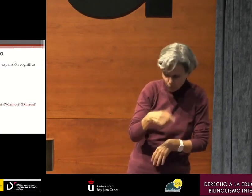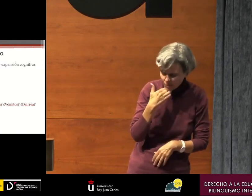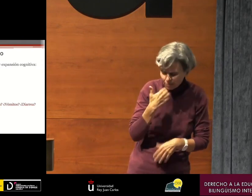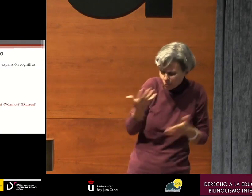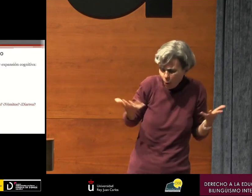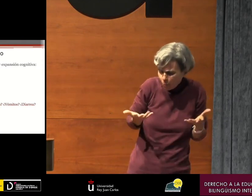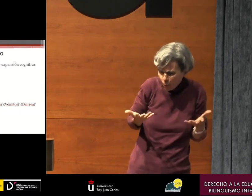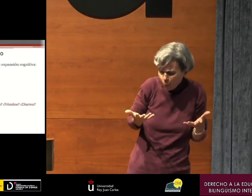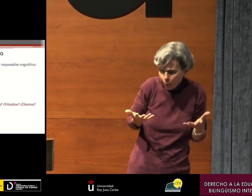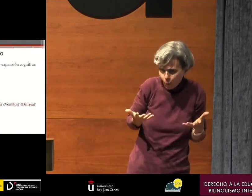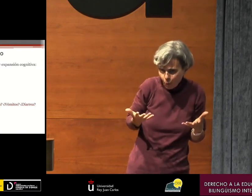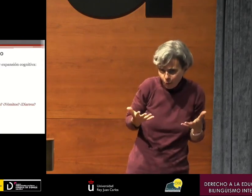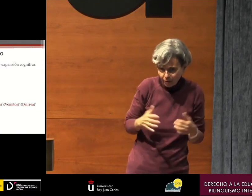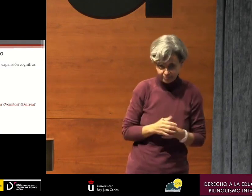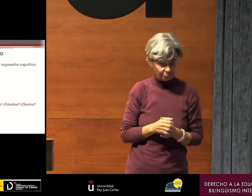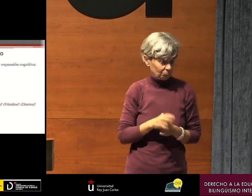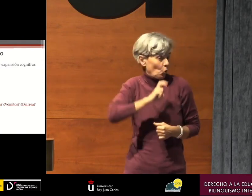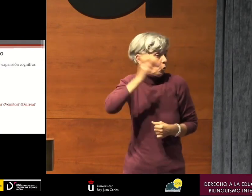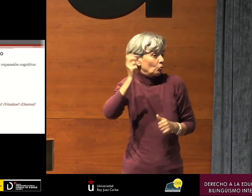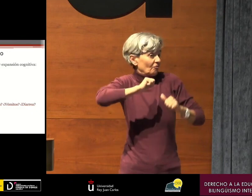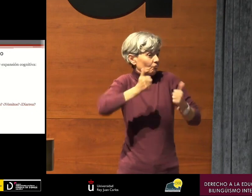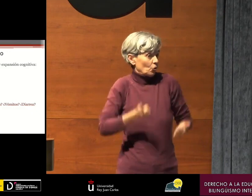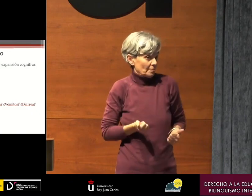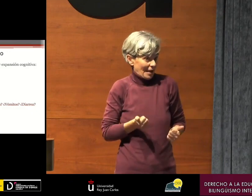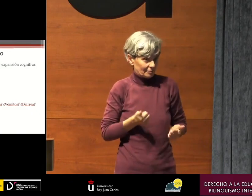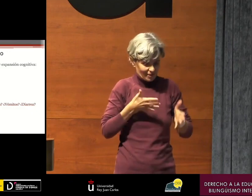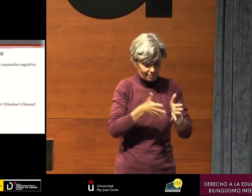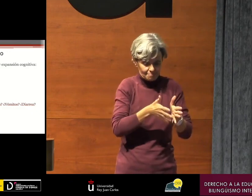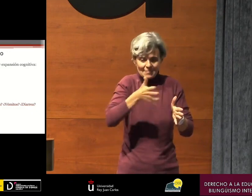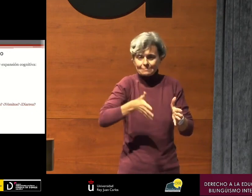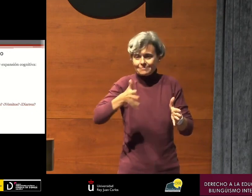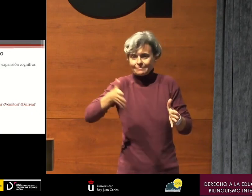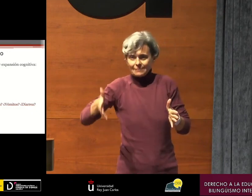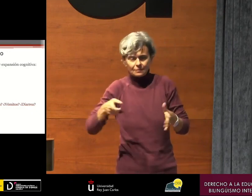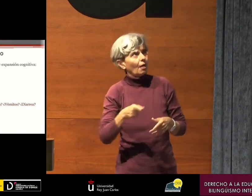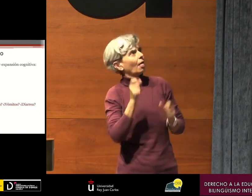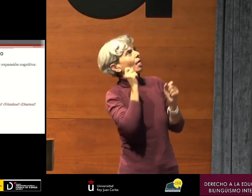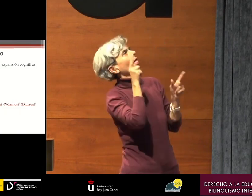una pregunta. O, ¿cómo sabes que Pau está enfermo?